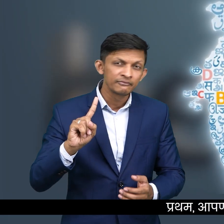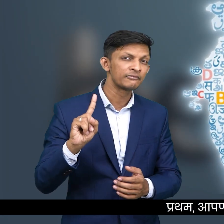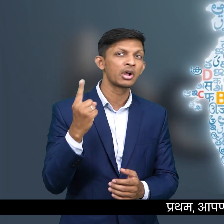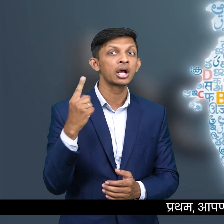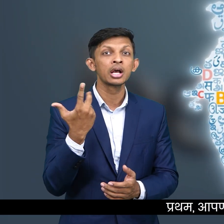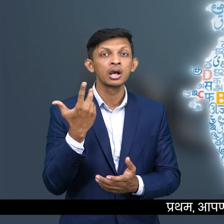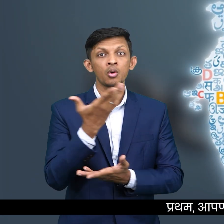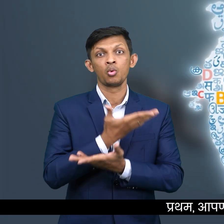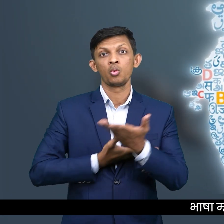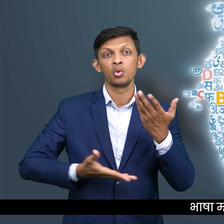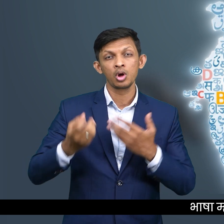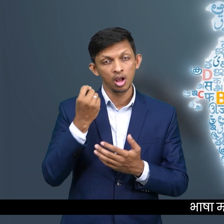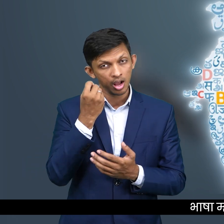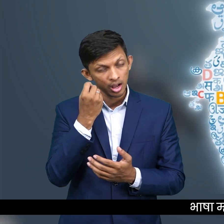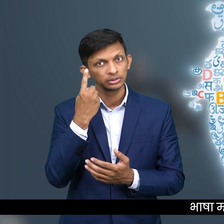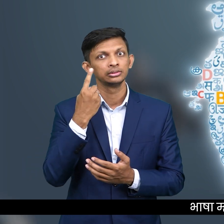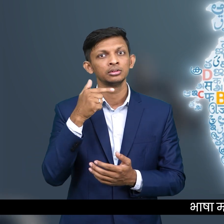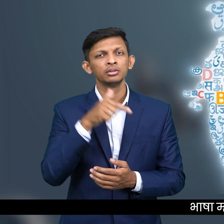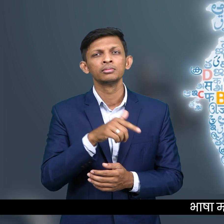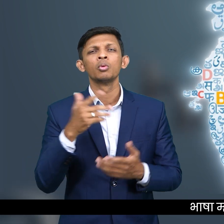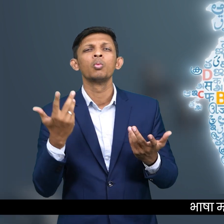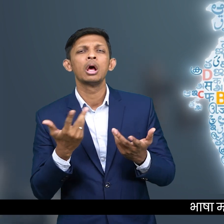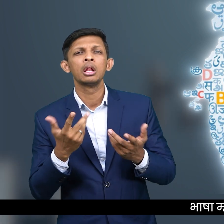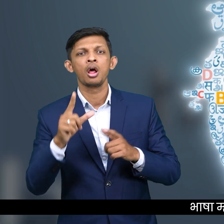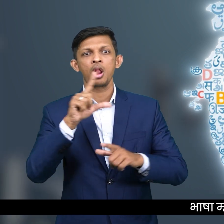प्रथम आपण समजून घेऊया भाषा म्हणजे काय.